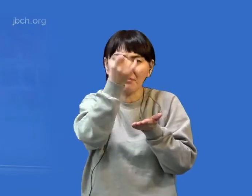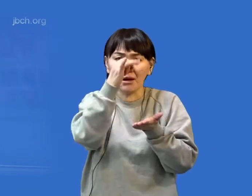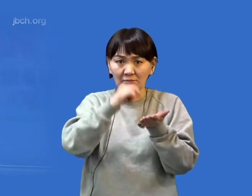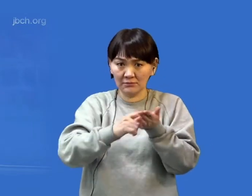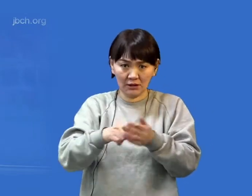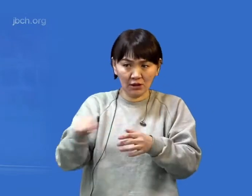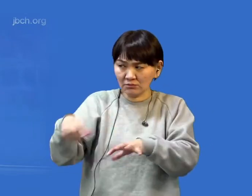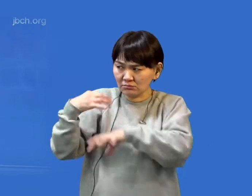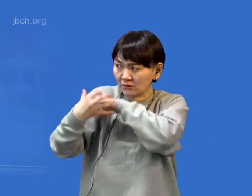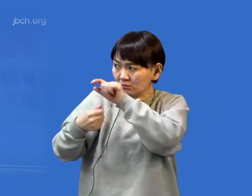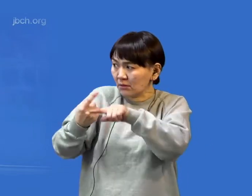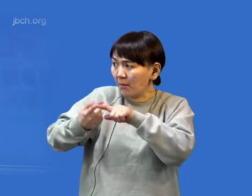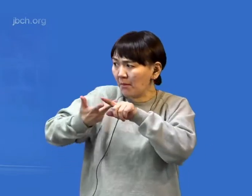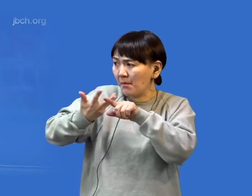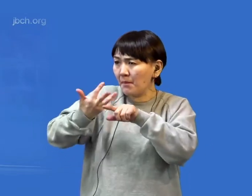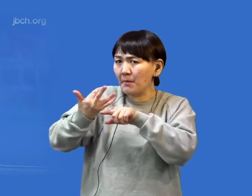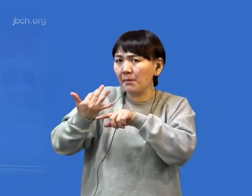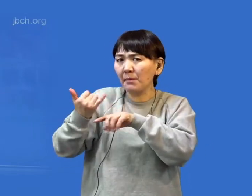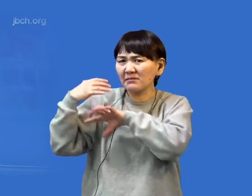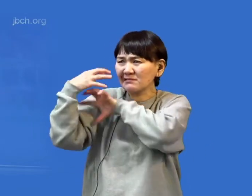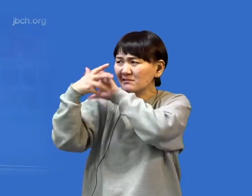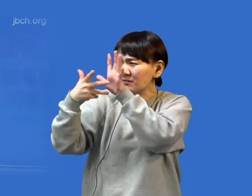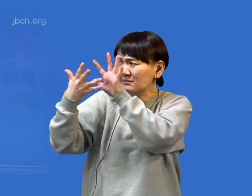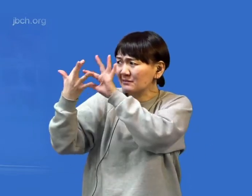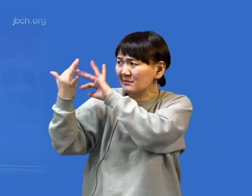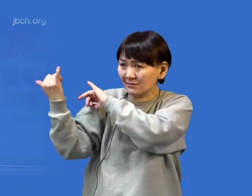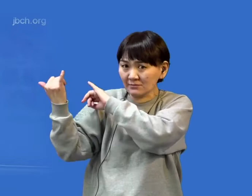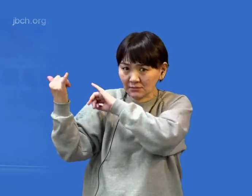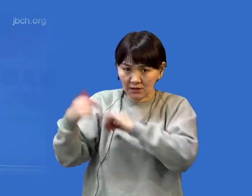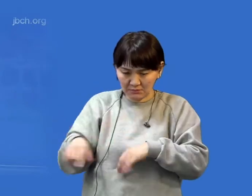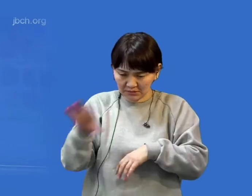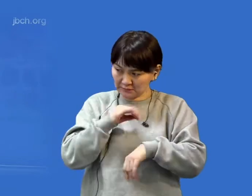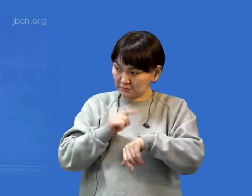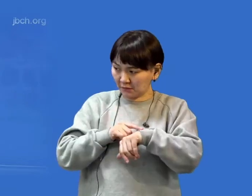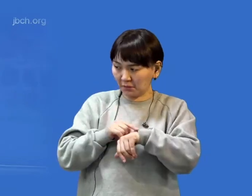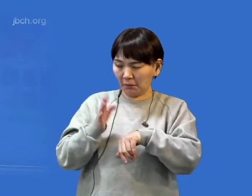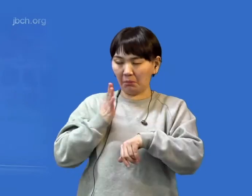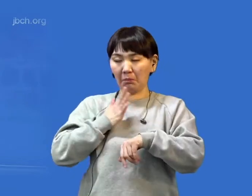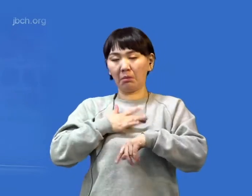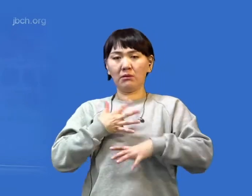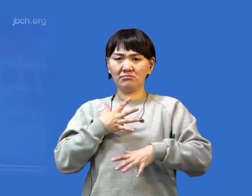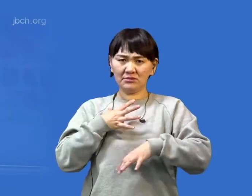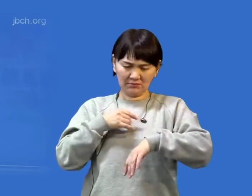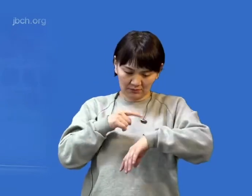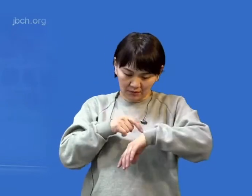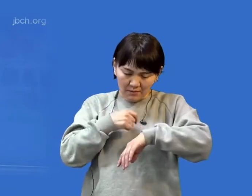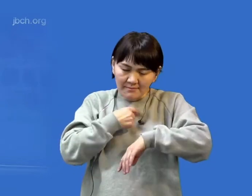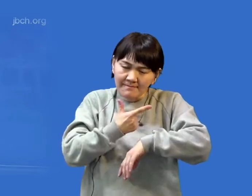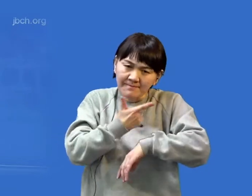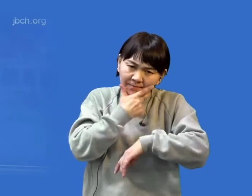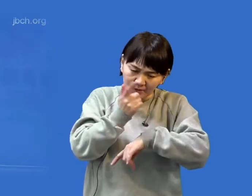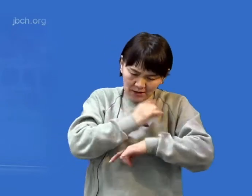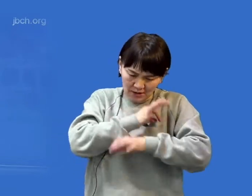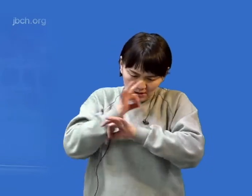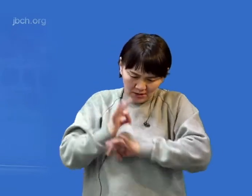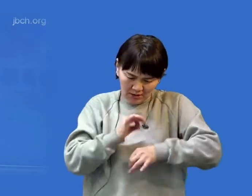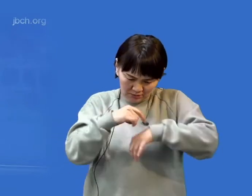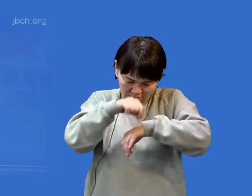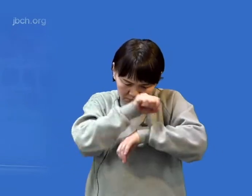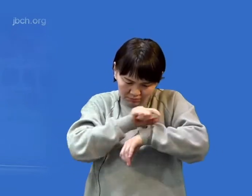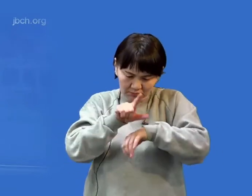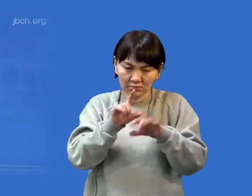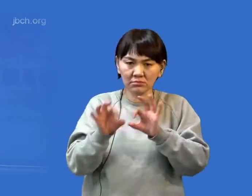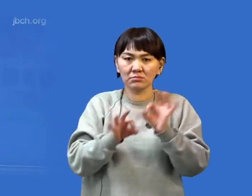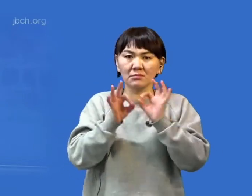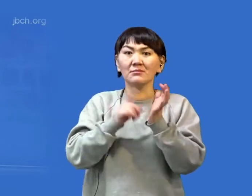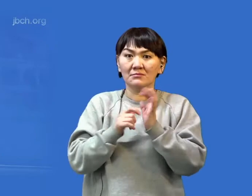учраас өөрсөддөө өгөгдсөн энэ цаг хугацаагаа бурхны хүслийг үйлдэхэд хэрэглэхийн төлөө үнэлж харьцах хэрэгтэй. Тийм учраас мунхаг бүү